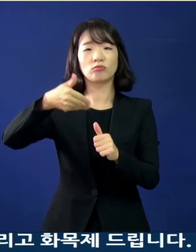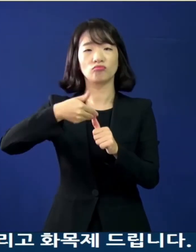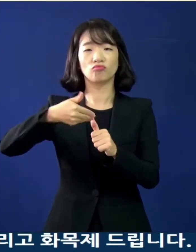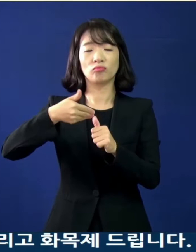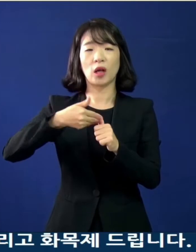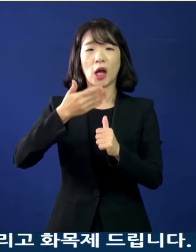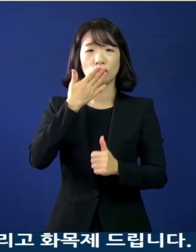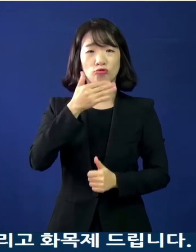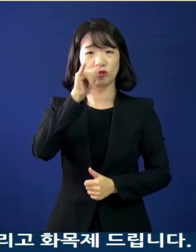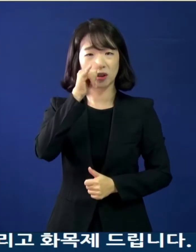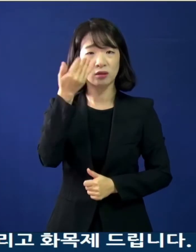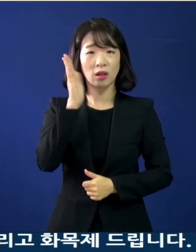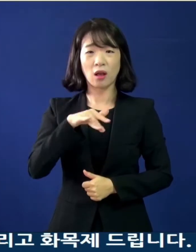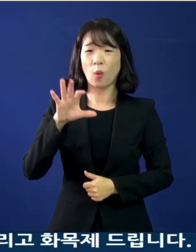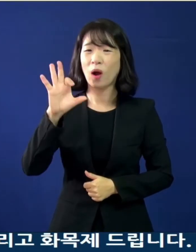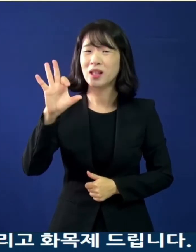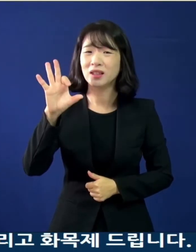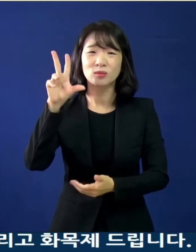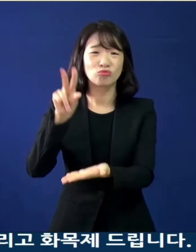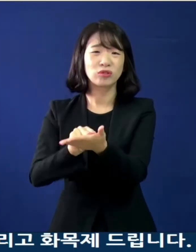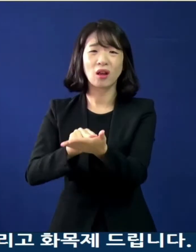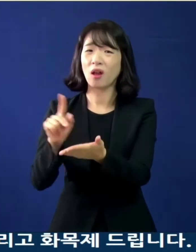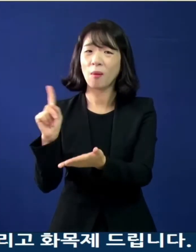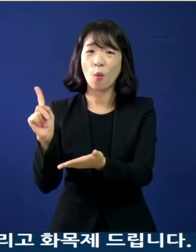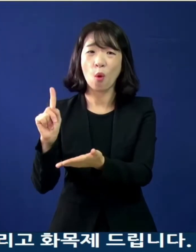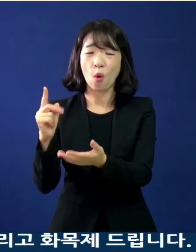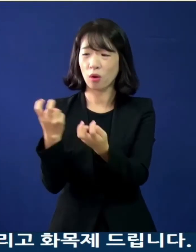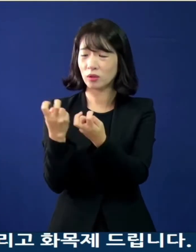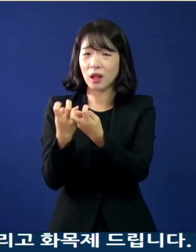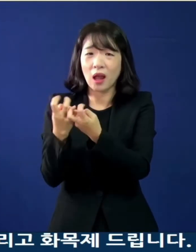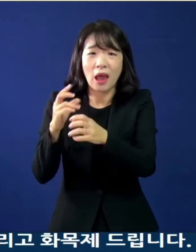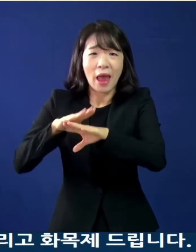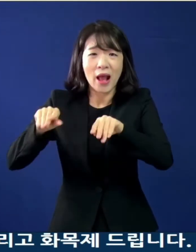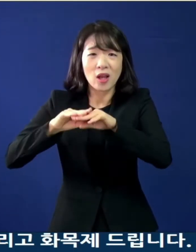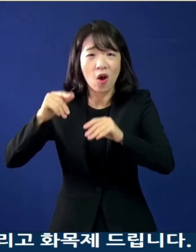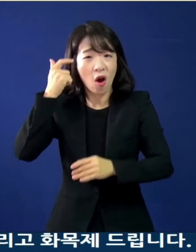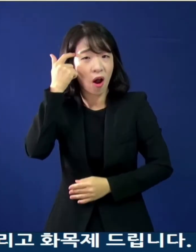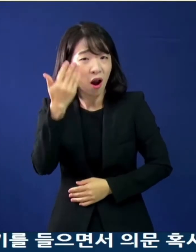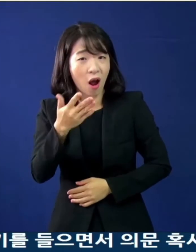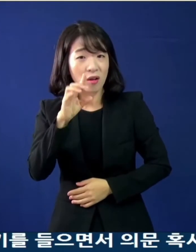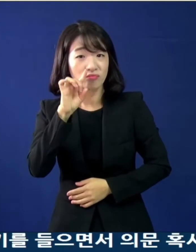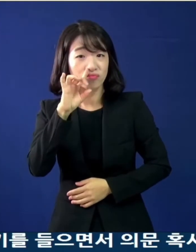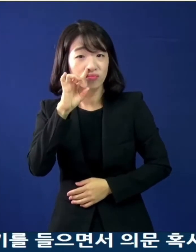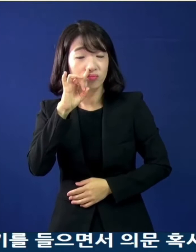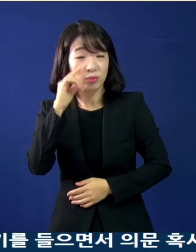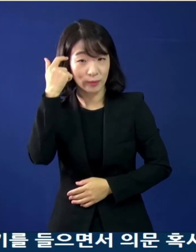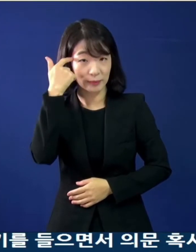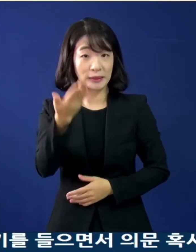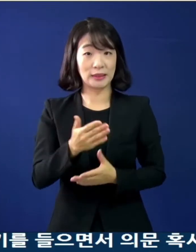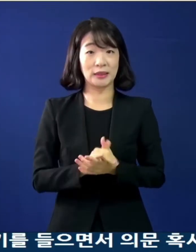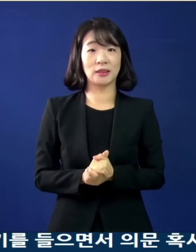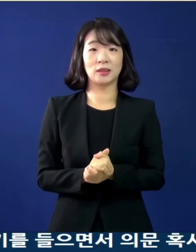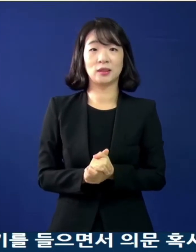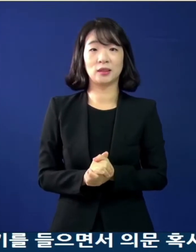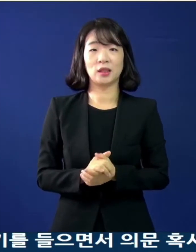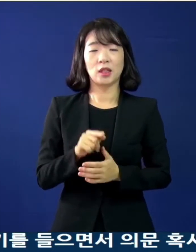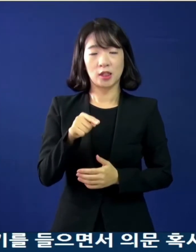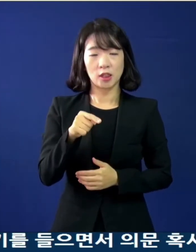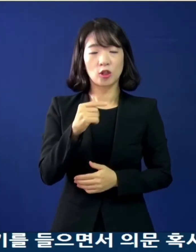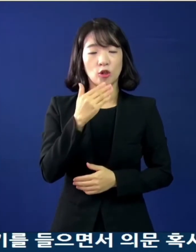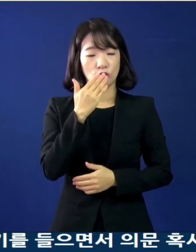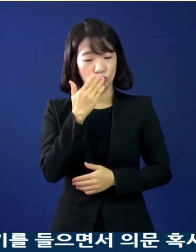이 화장실 문제를 어떻게 했을까? 이 고민이 되신 분 혹시 있으셨습니까? 유대인 학자들이요, 그걸 굉장히